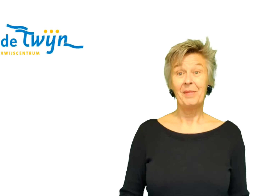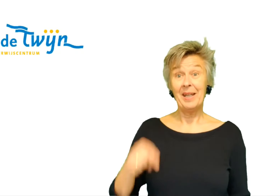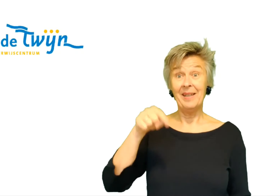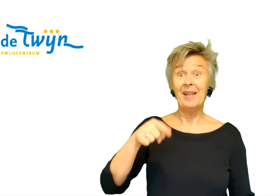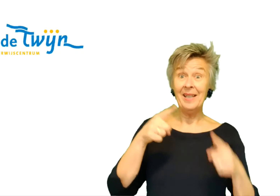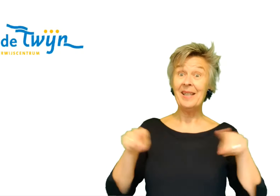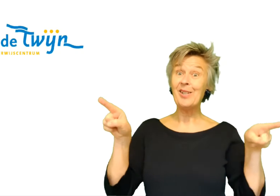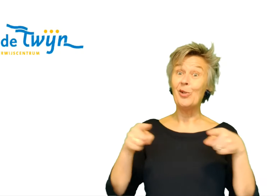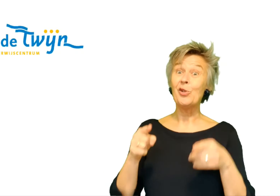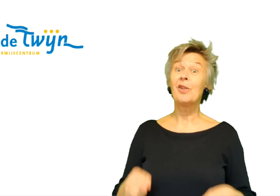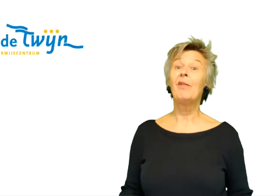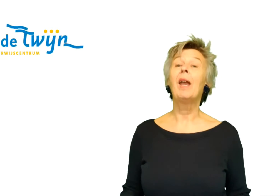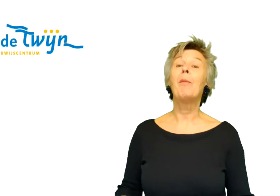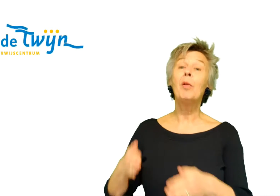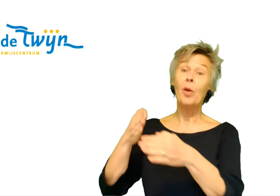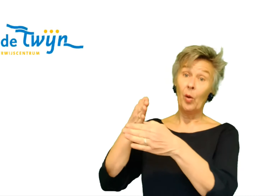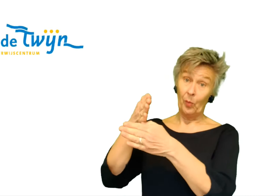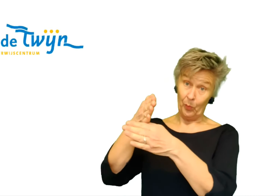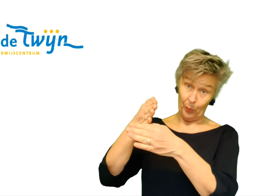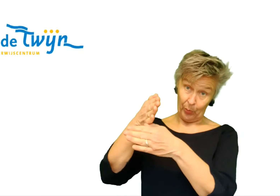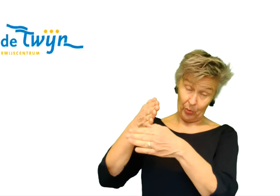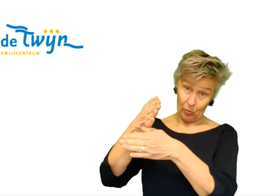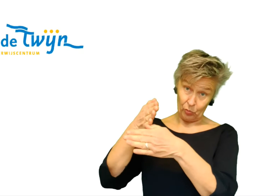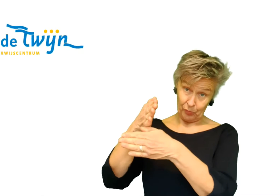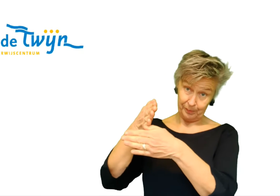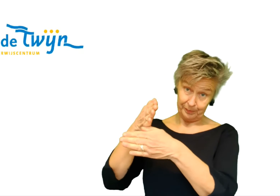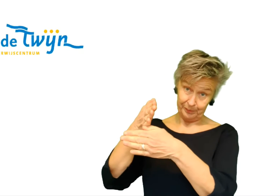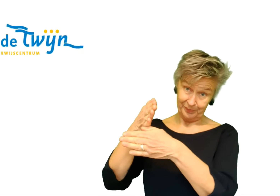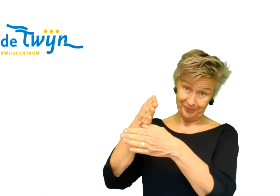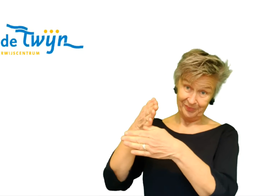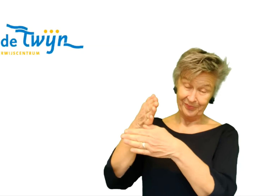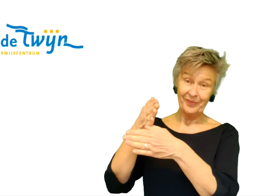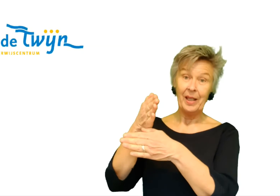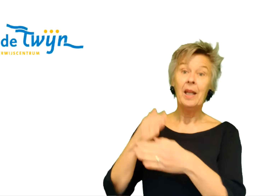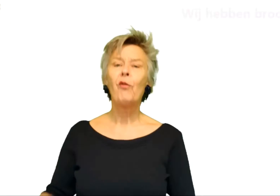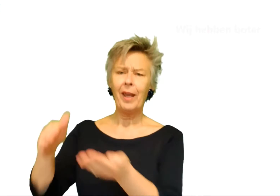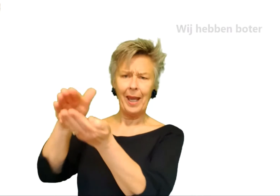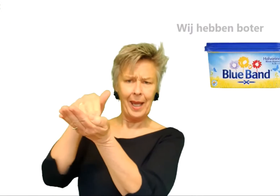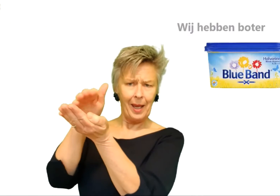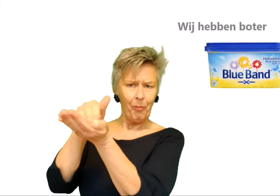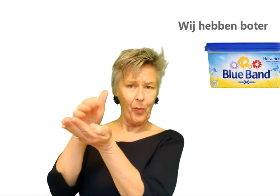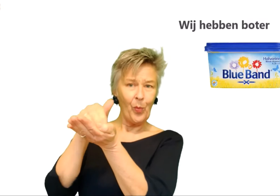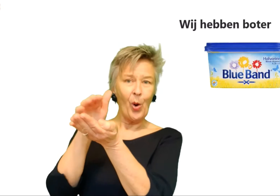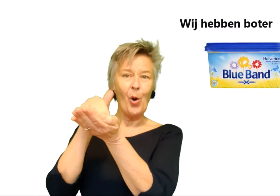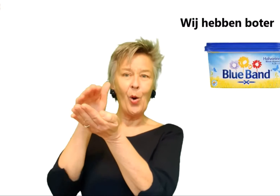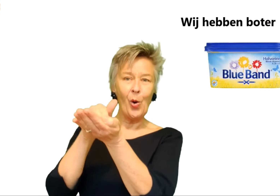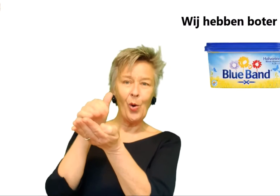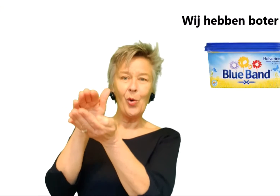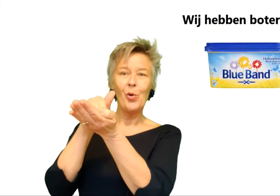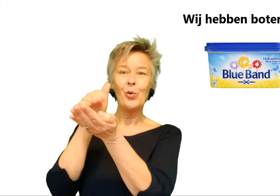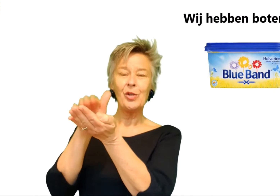Maar in dit liedje is het dus, we hebben brood. We hebben